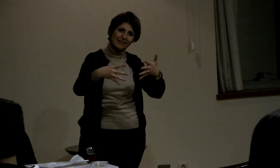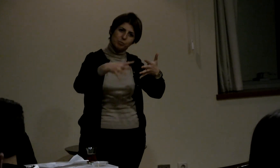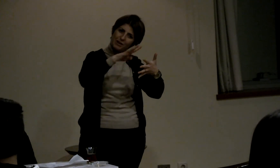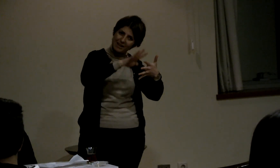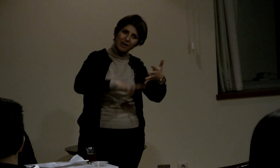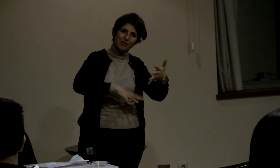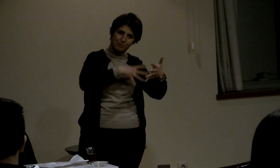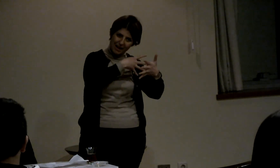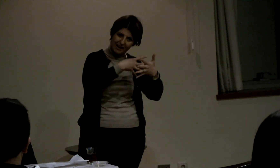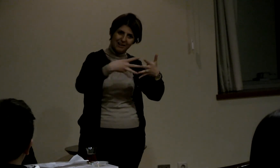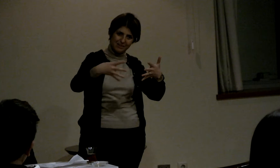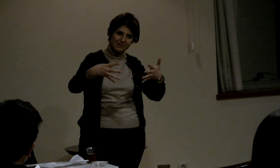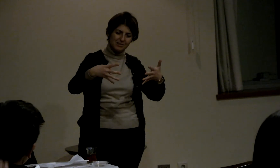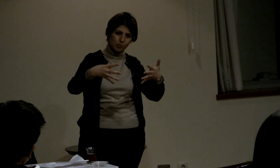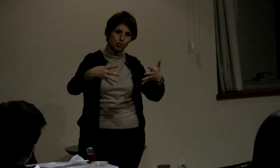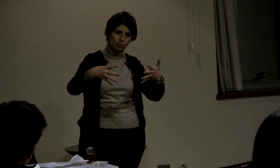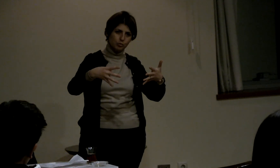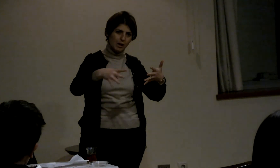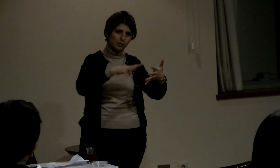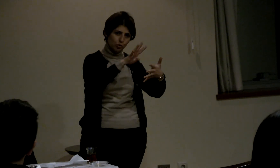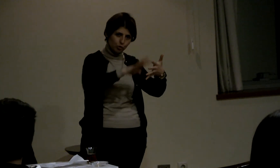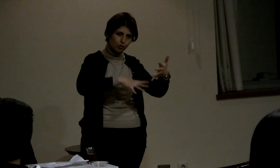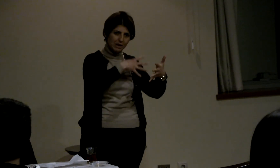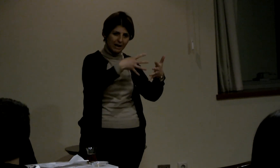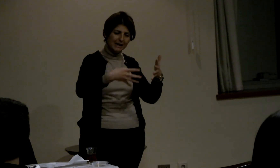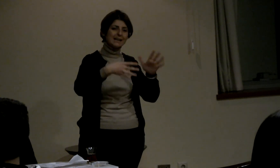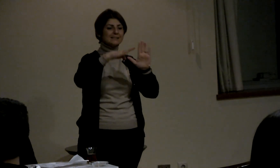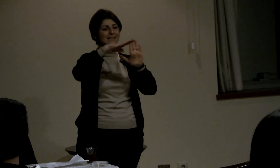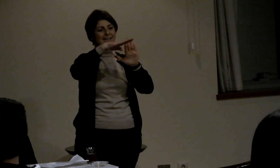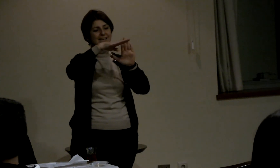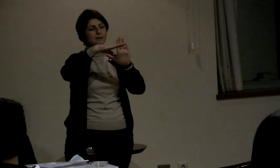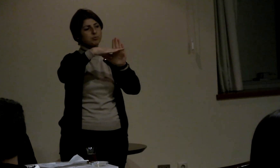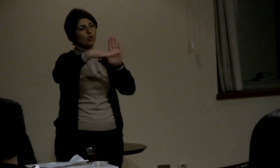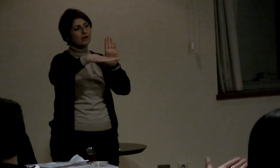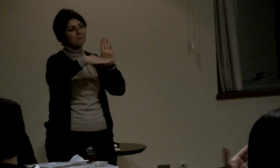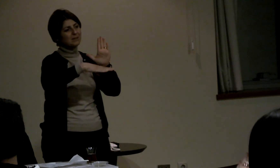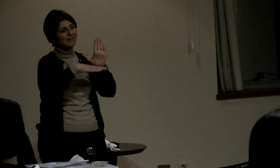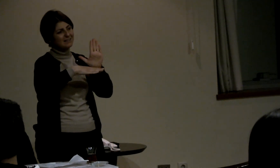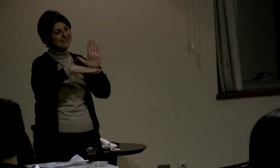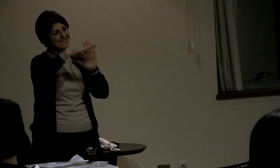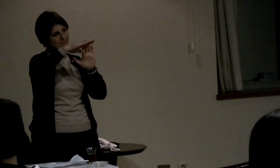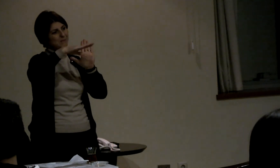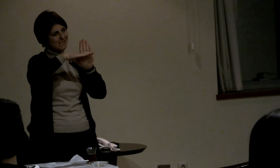böyle takvim daha uygun olan gün gün ya. Diğerinde programda kısım kısım.